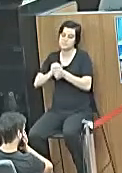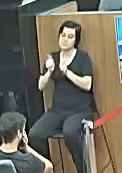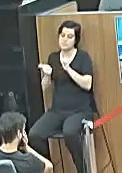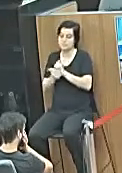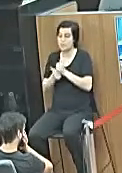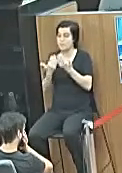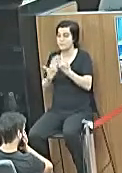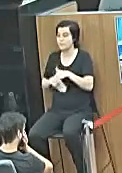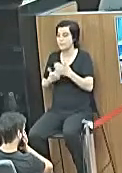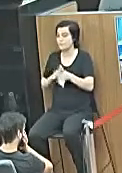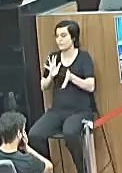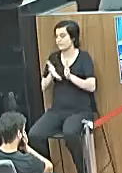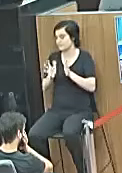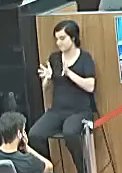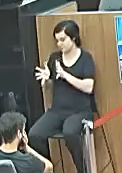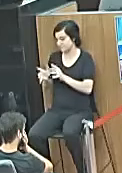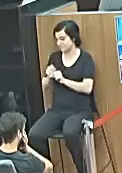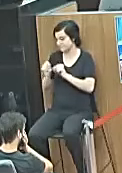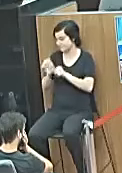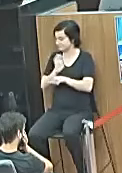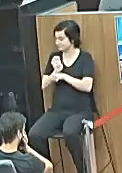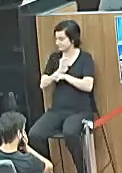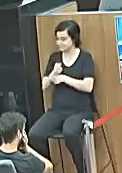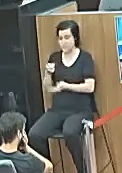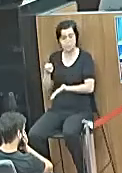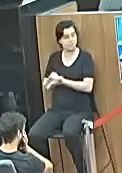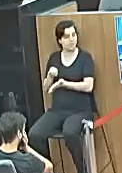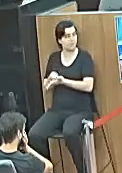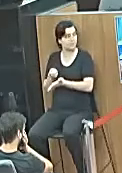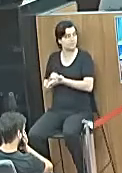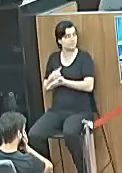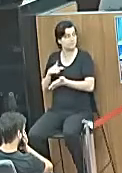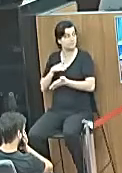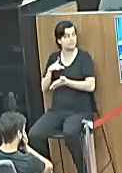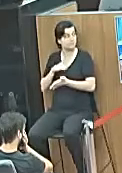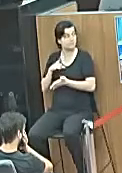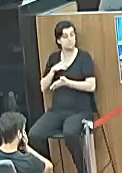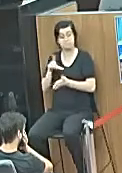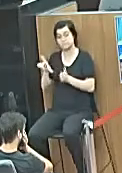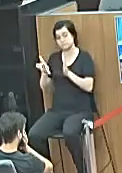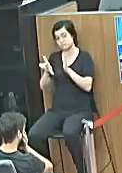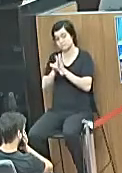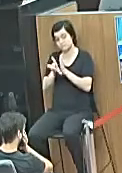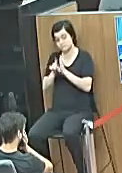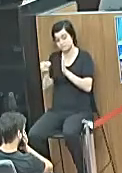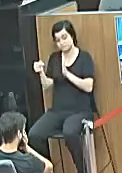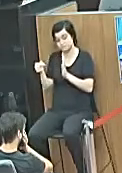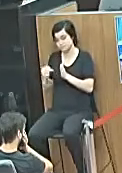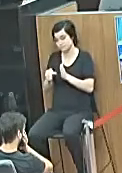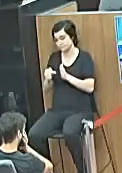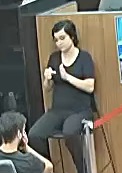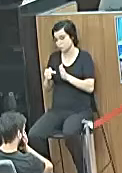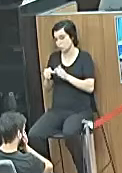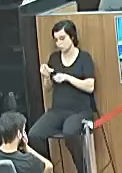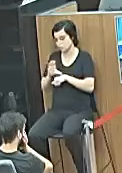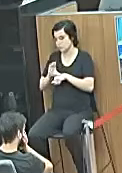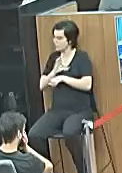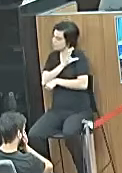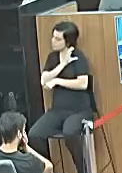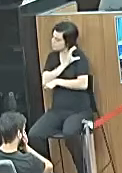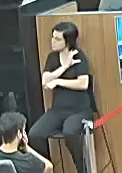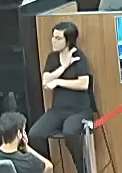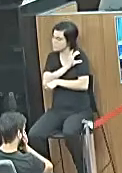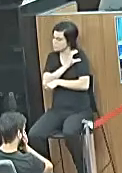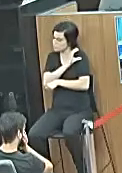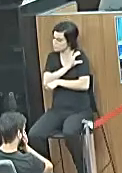do estado para que seja feito já que está na nossa constituição em virtude do artigo 5º parágrafo 3º que diz que